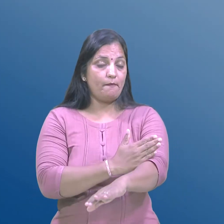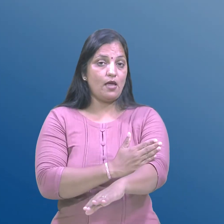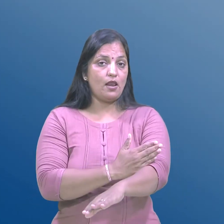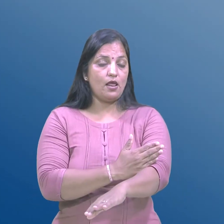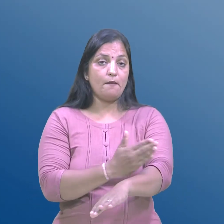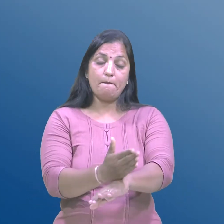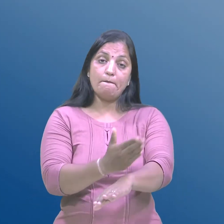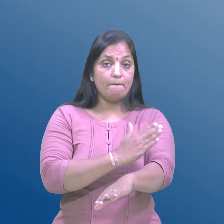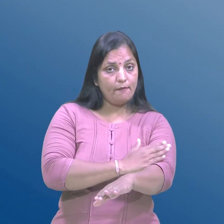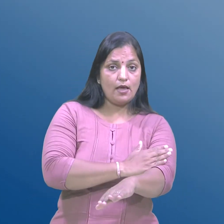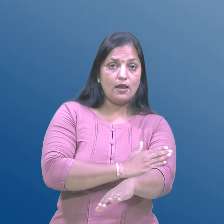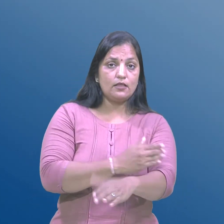હોય.